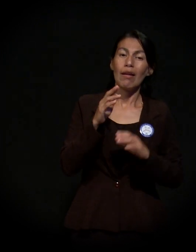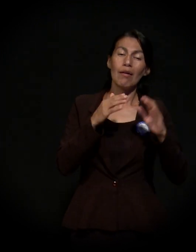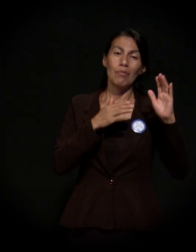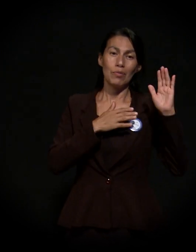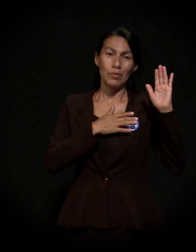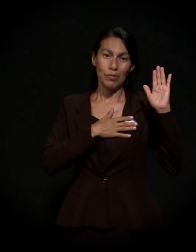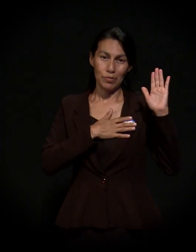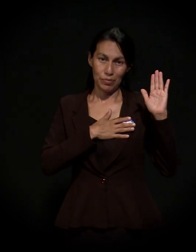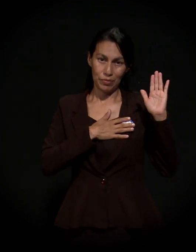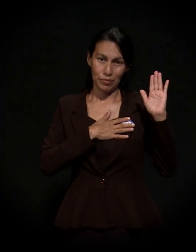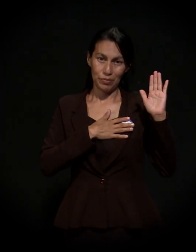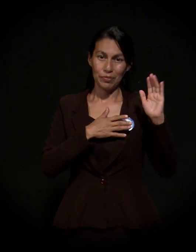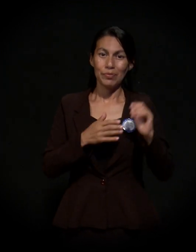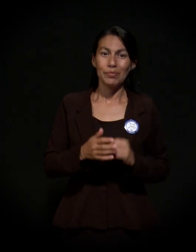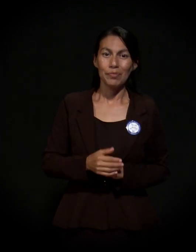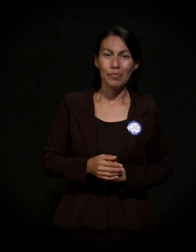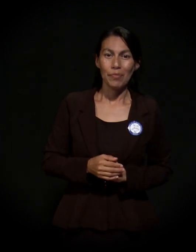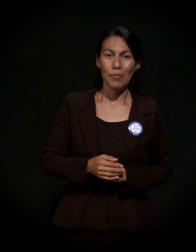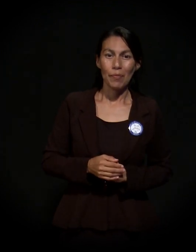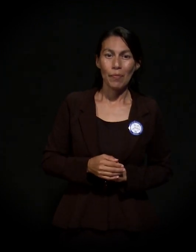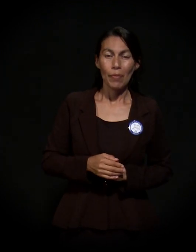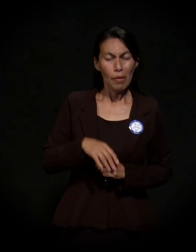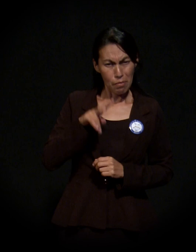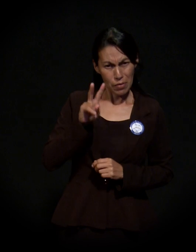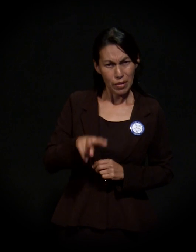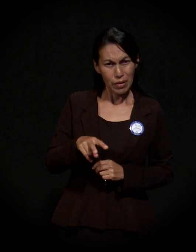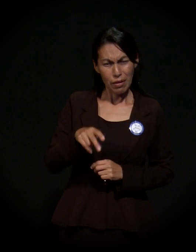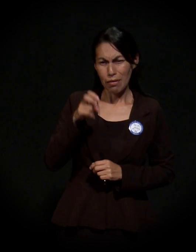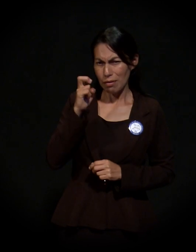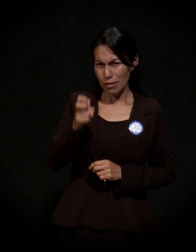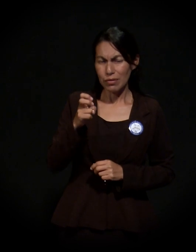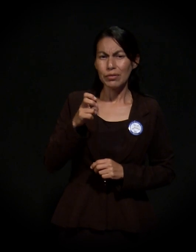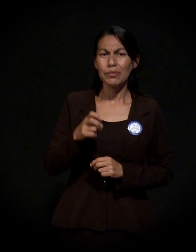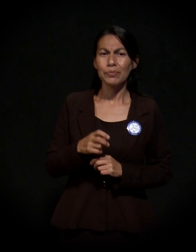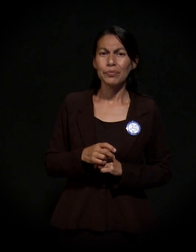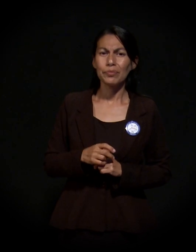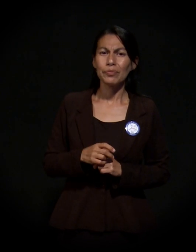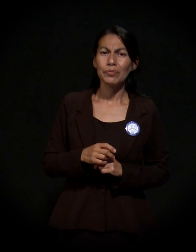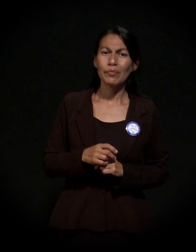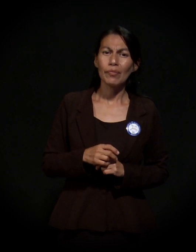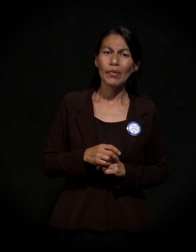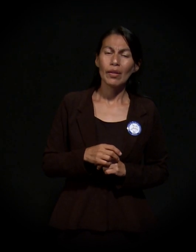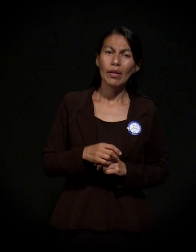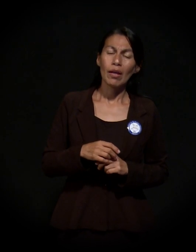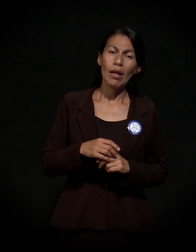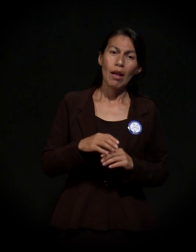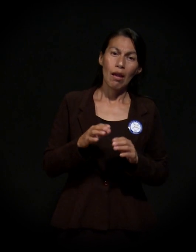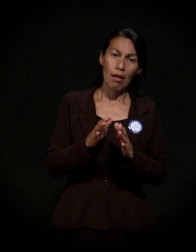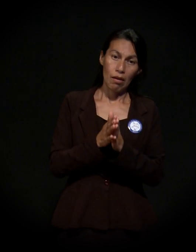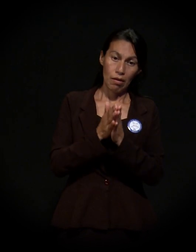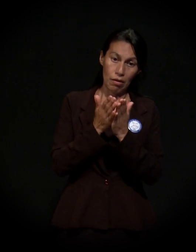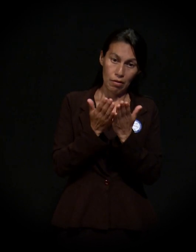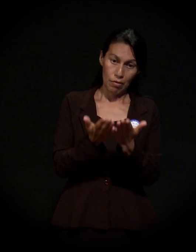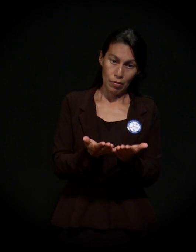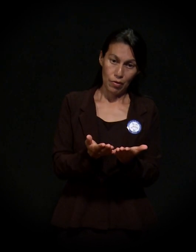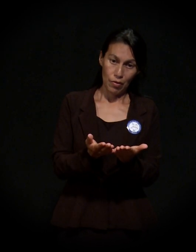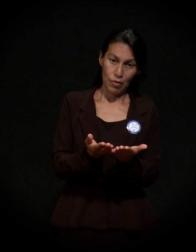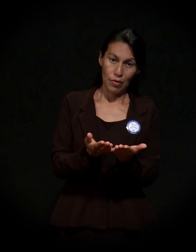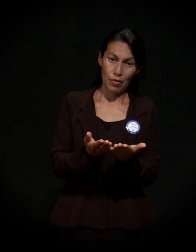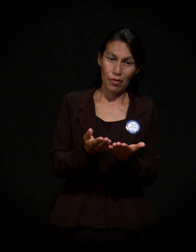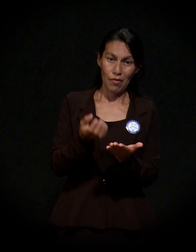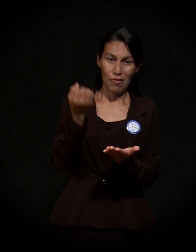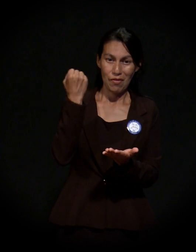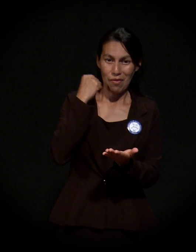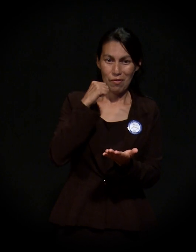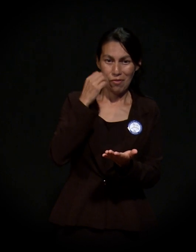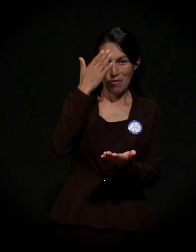promesa. Y eso es exactamente lo que el famoso libro El Camino a Cristo nos enseña